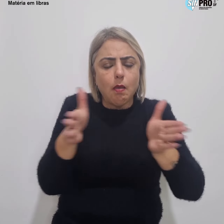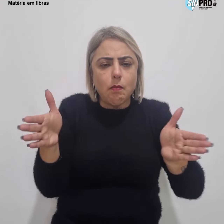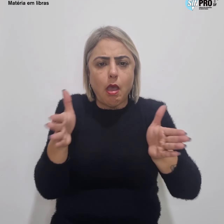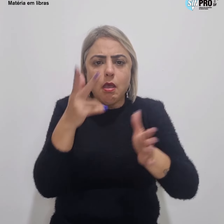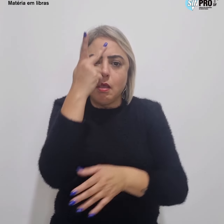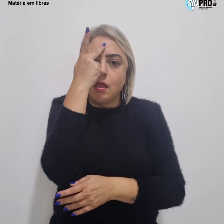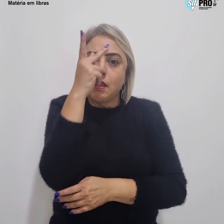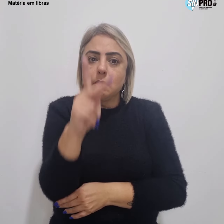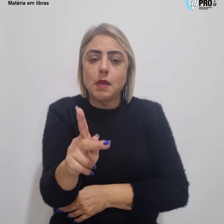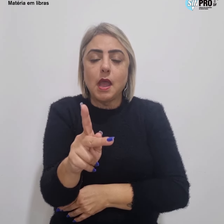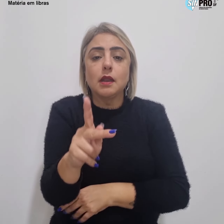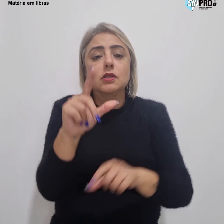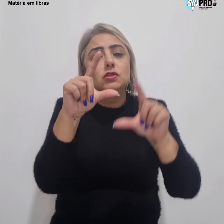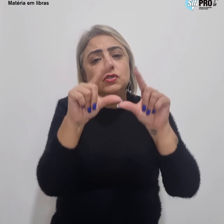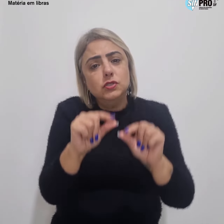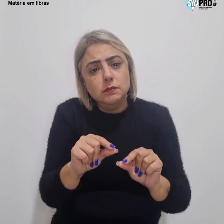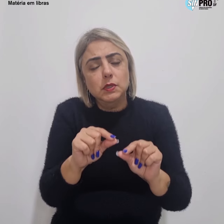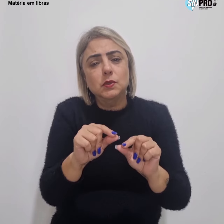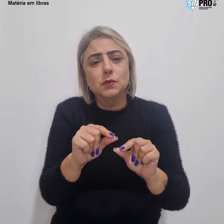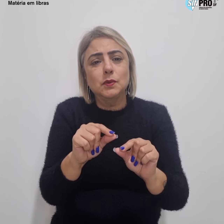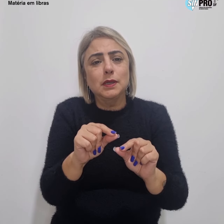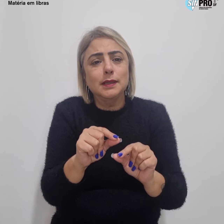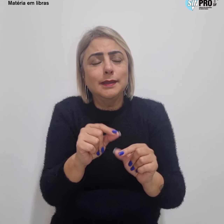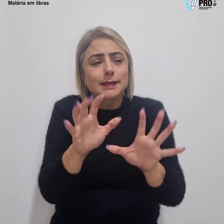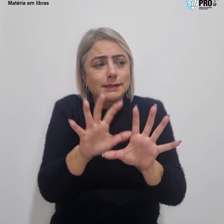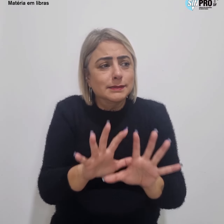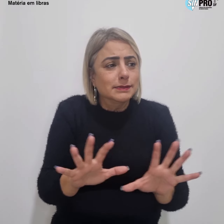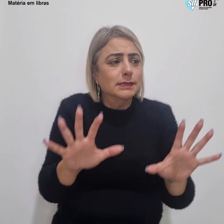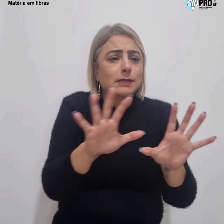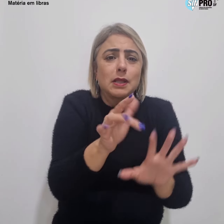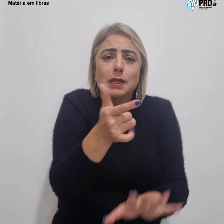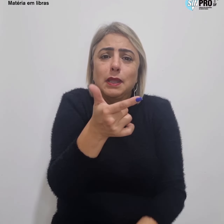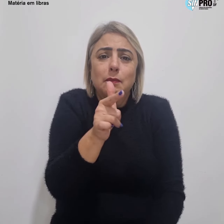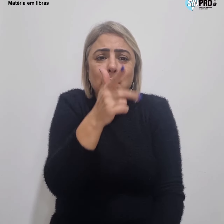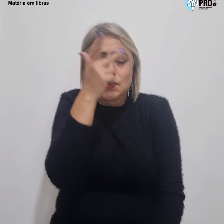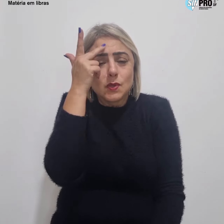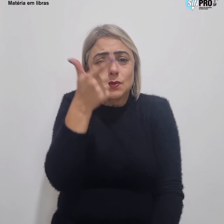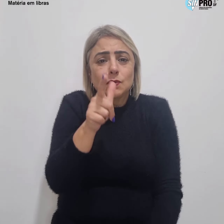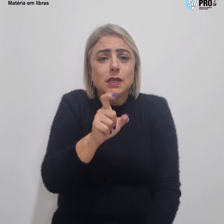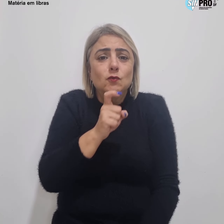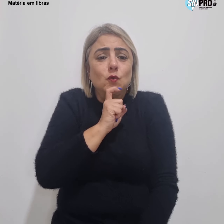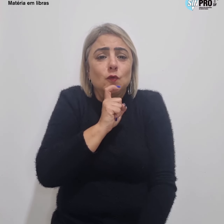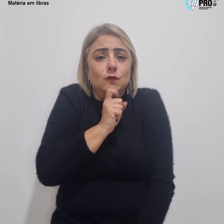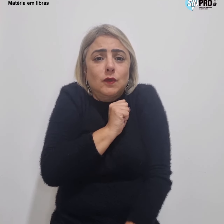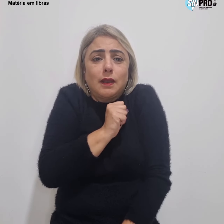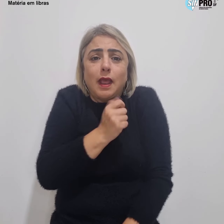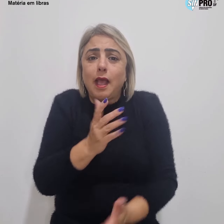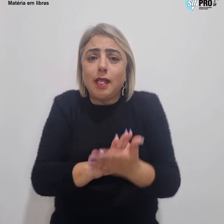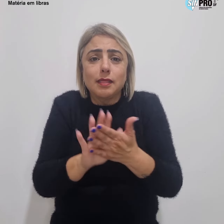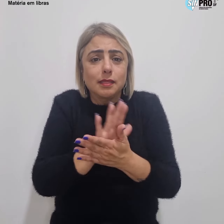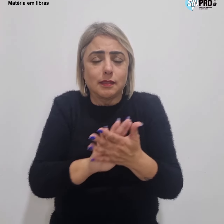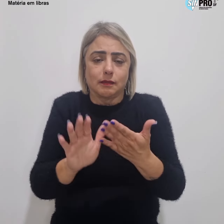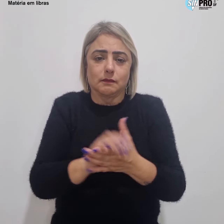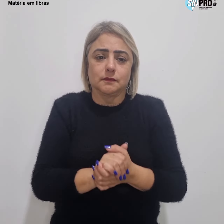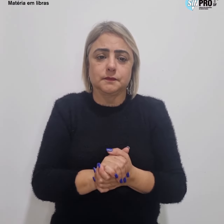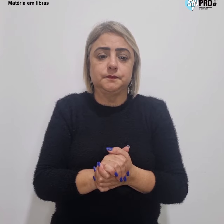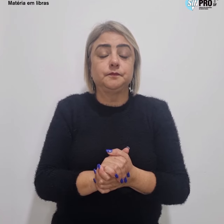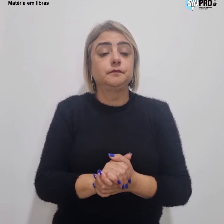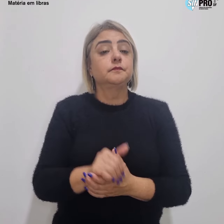minimizar a situação de quem não tem como se proteger do frio. A coordenadora